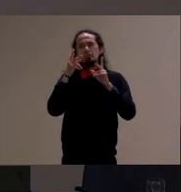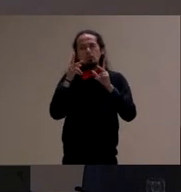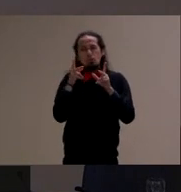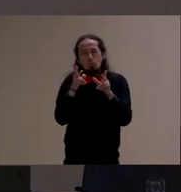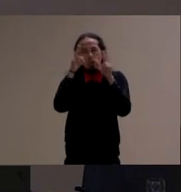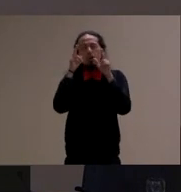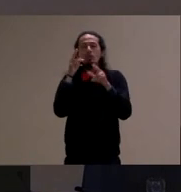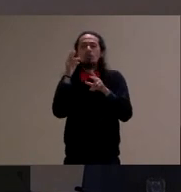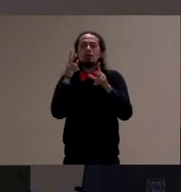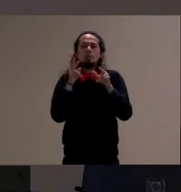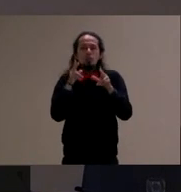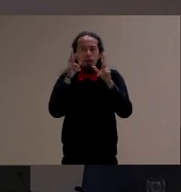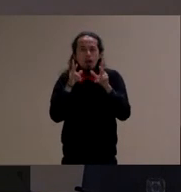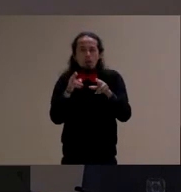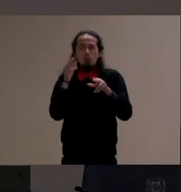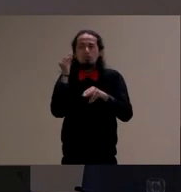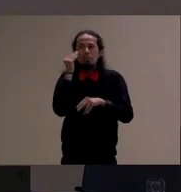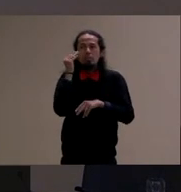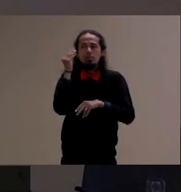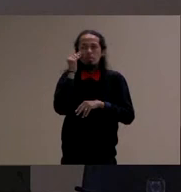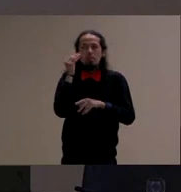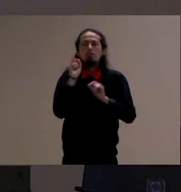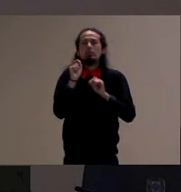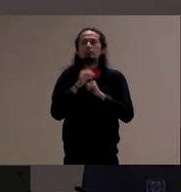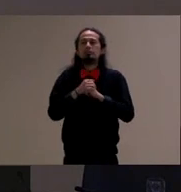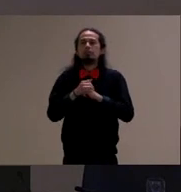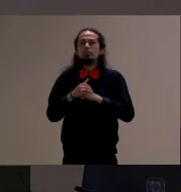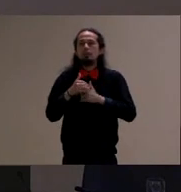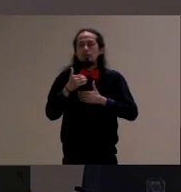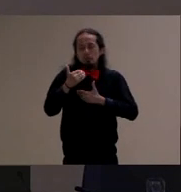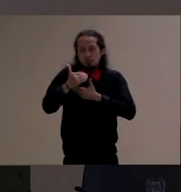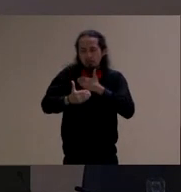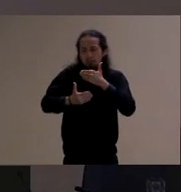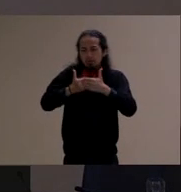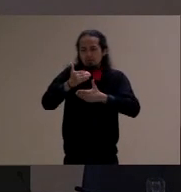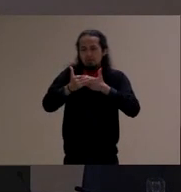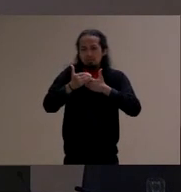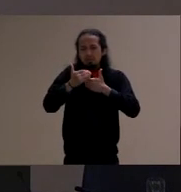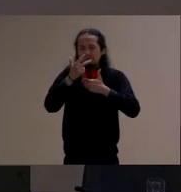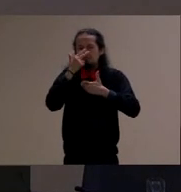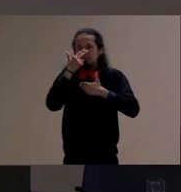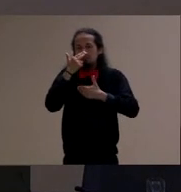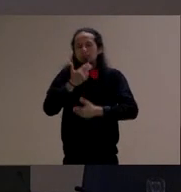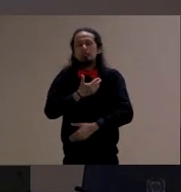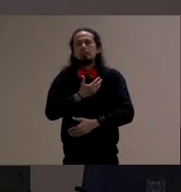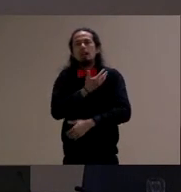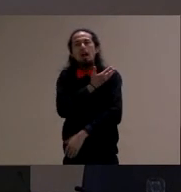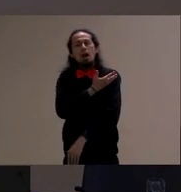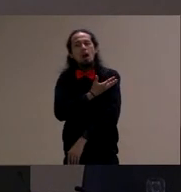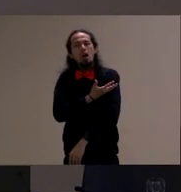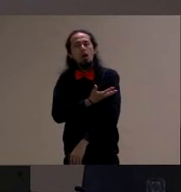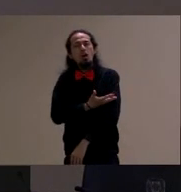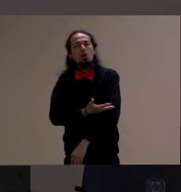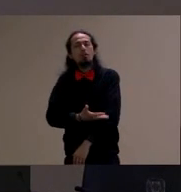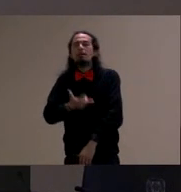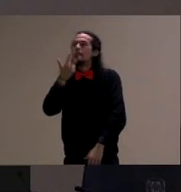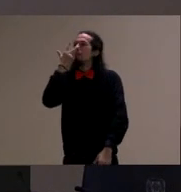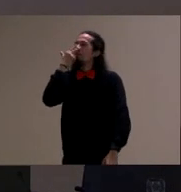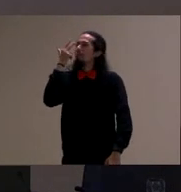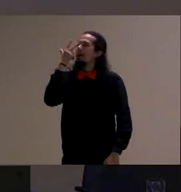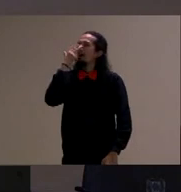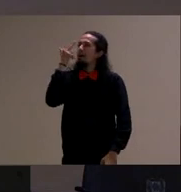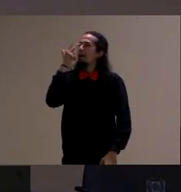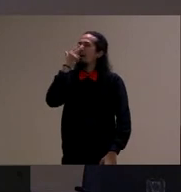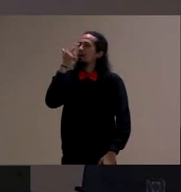aproxima né É de um processo mais conformador onde é como se fosse uma